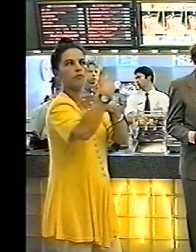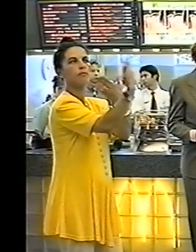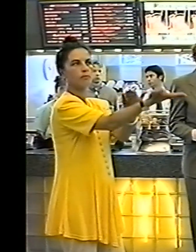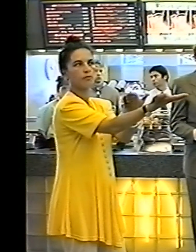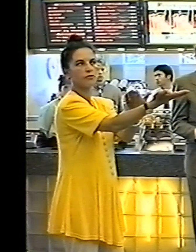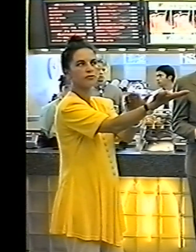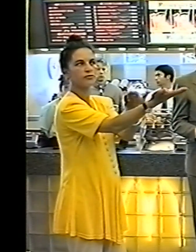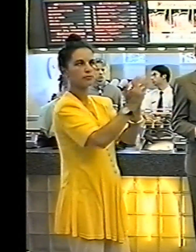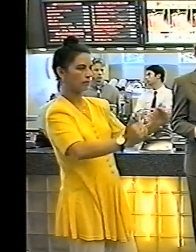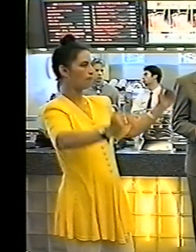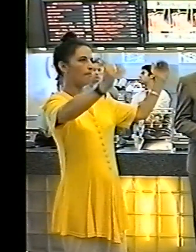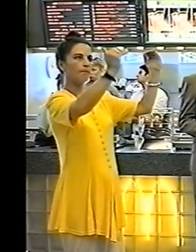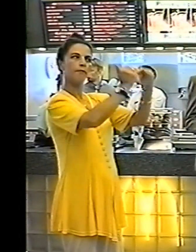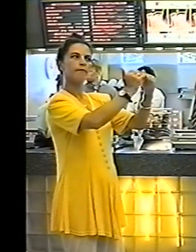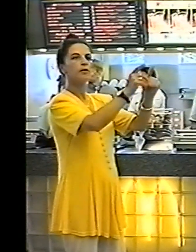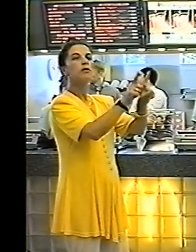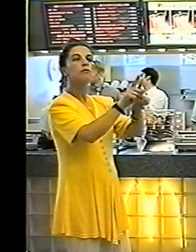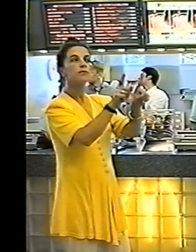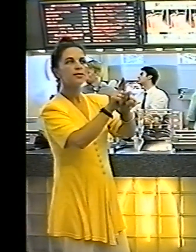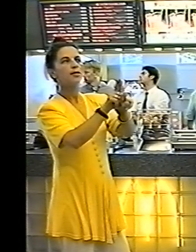offrir et aussi